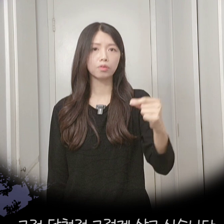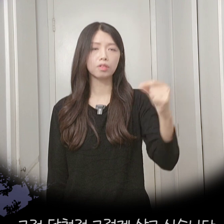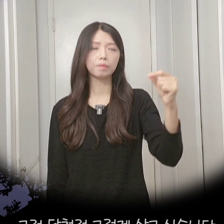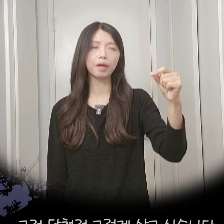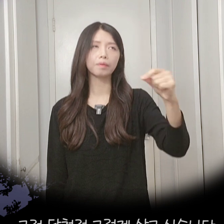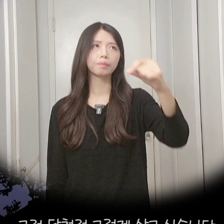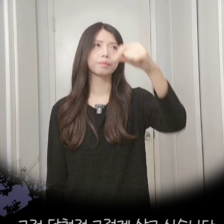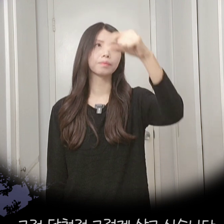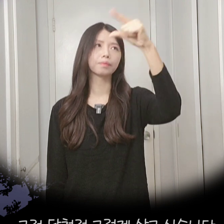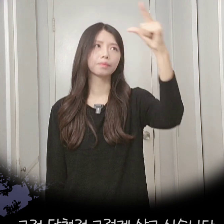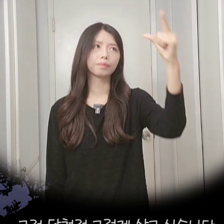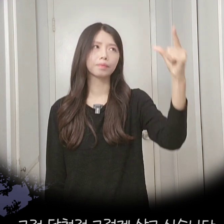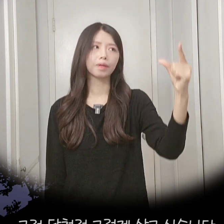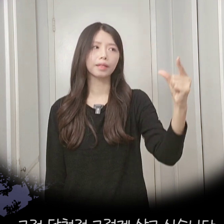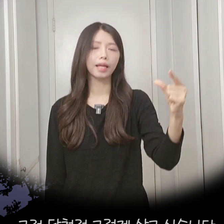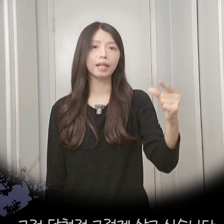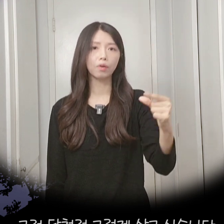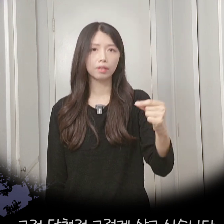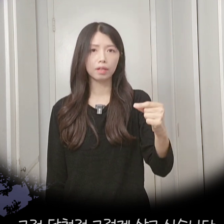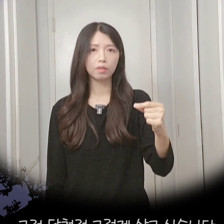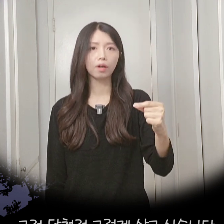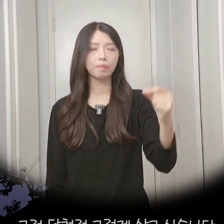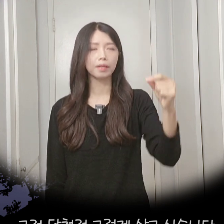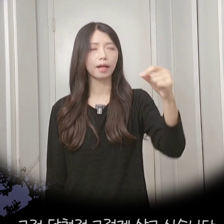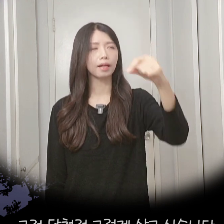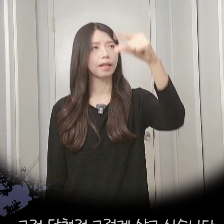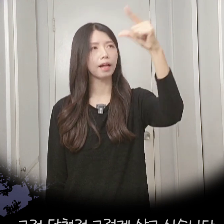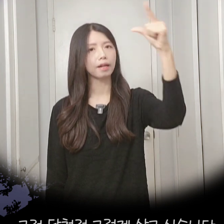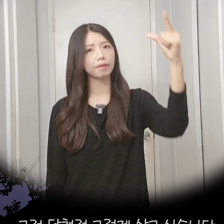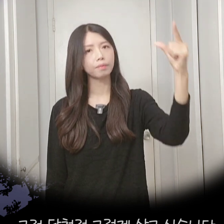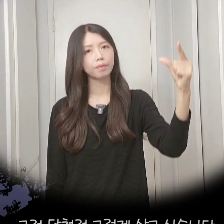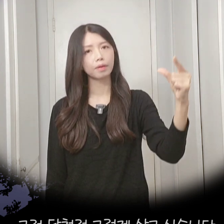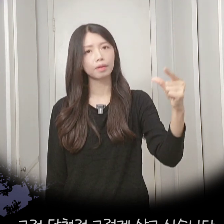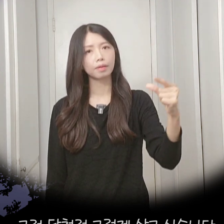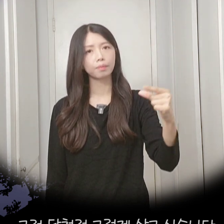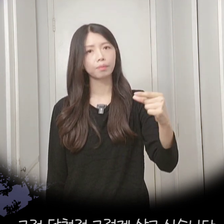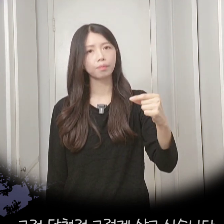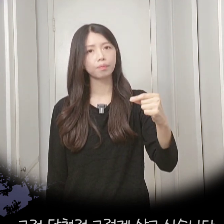검지를 붙여주시면 달이라고 하는 뜻의 수어가 됩니다. 달.